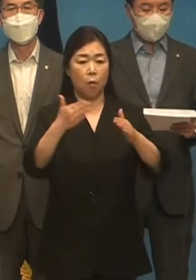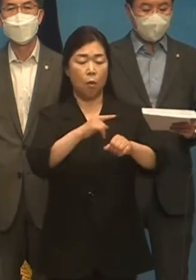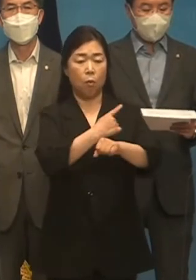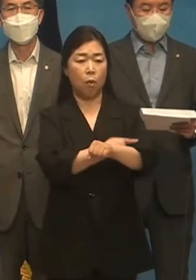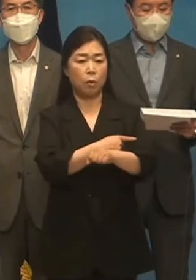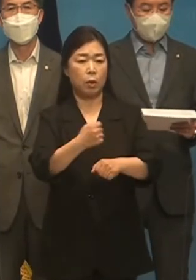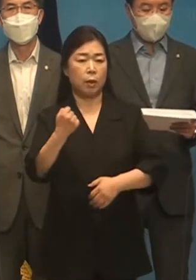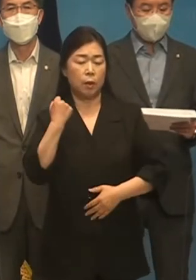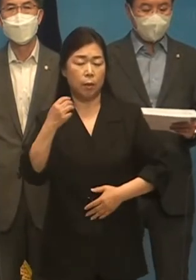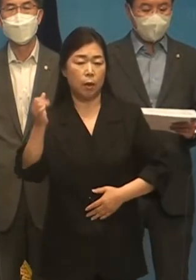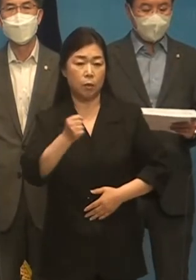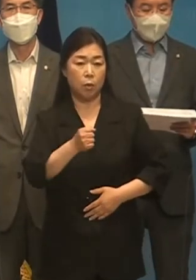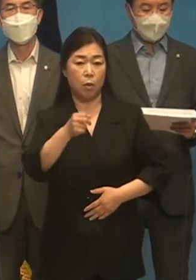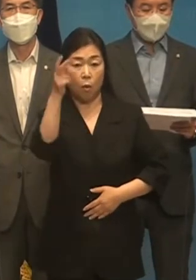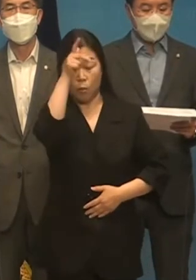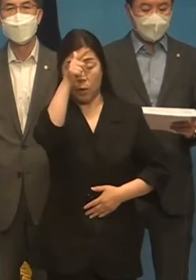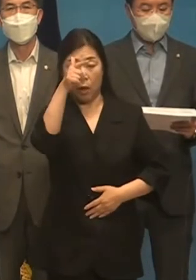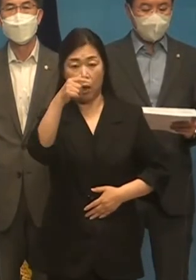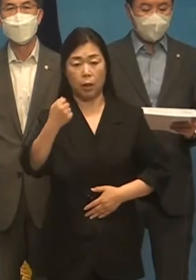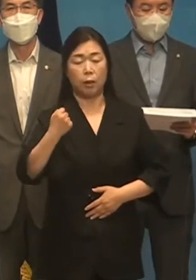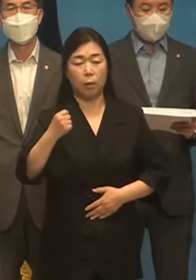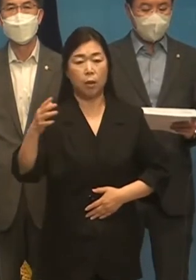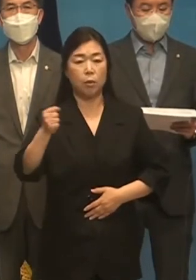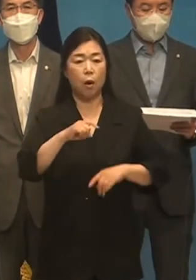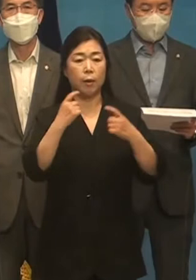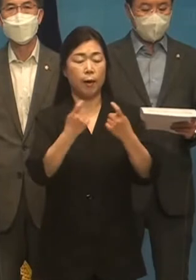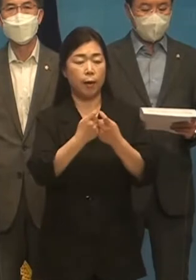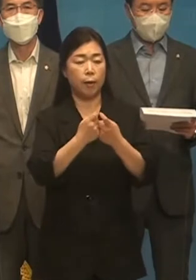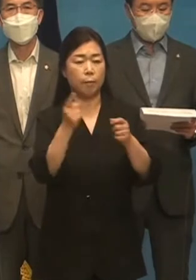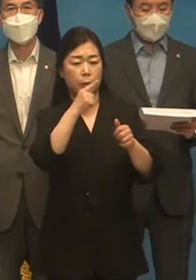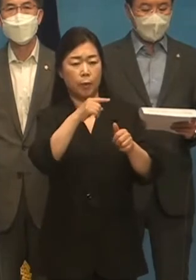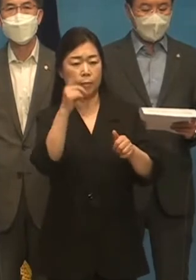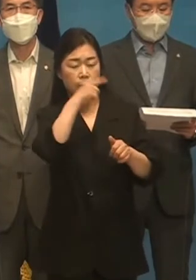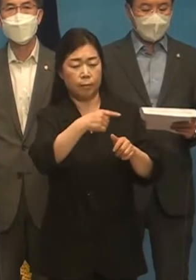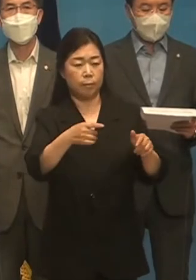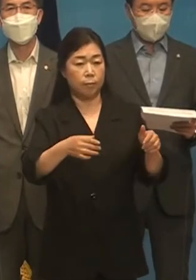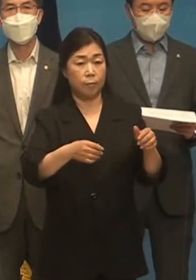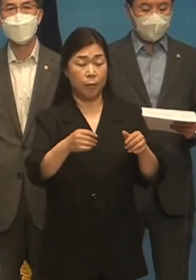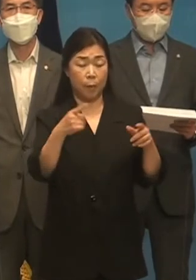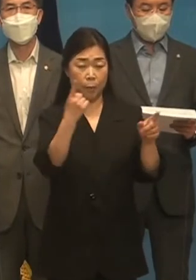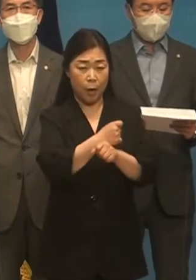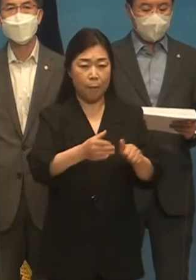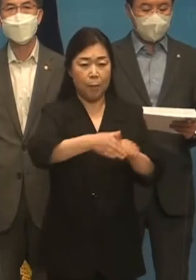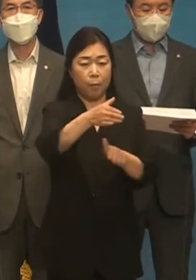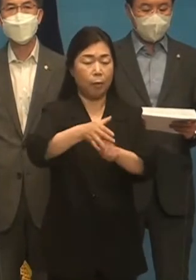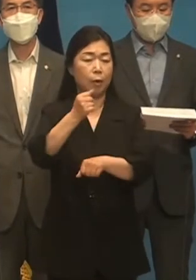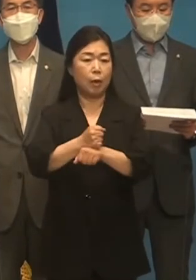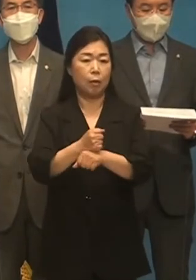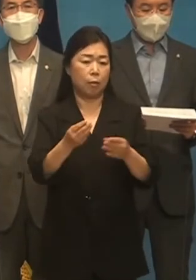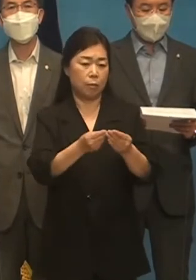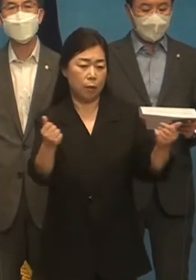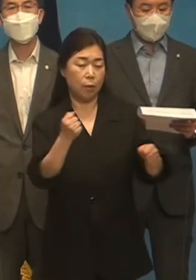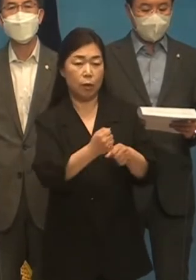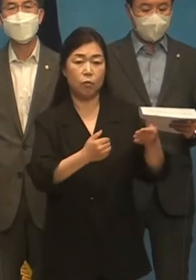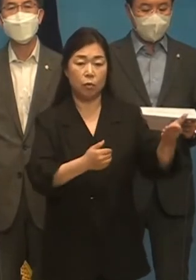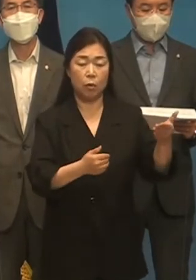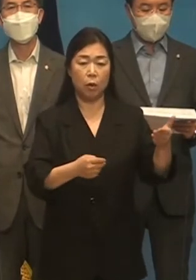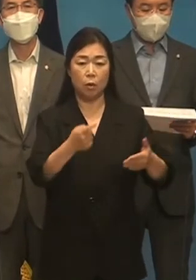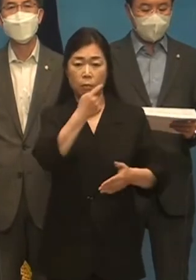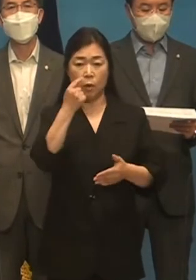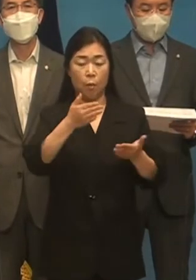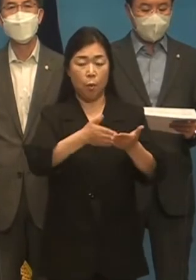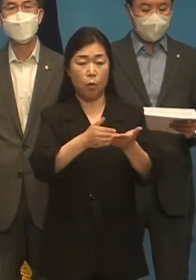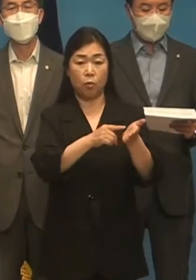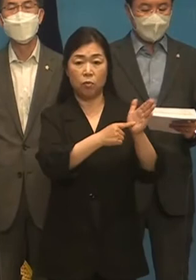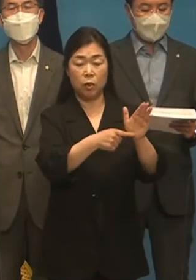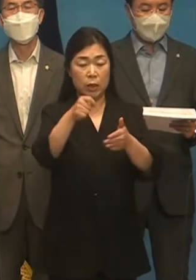공권력인 검찰의 칼을 검찰총장 개인의 정적을 제거하고 검찰총장의 부인에 대한 검증 보도를 한 기자들의